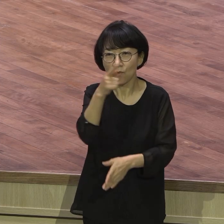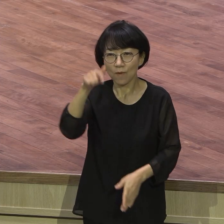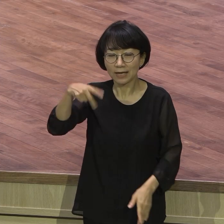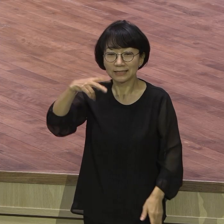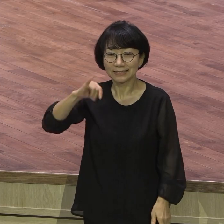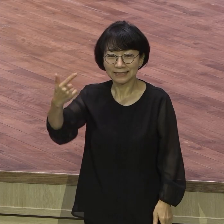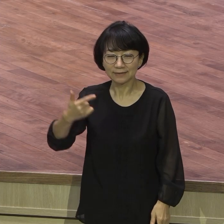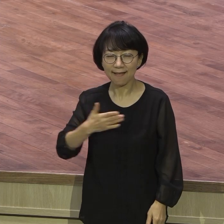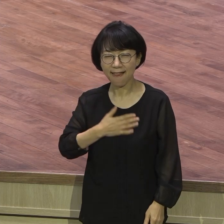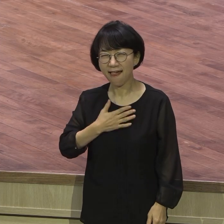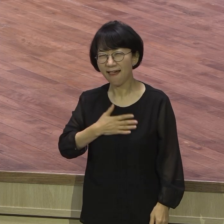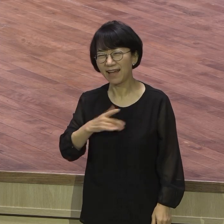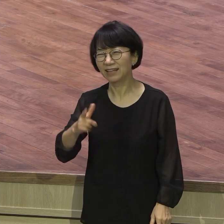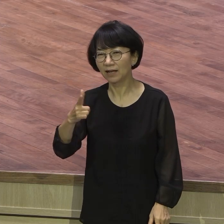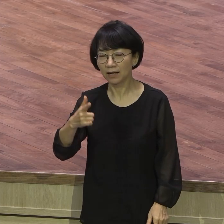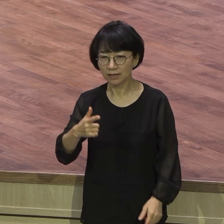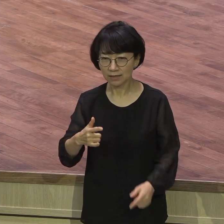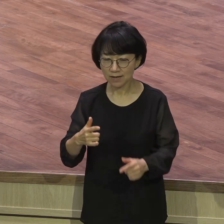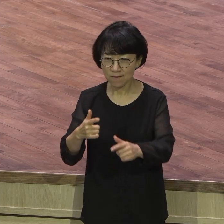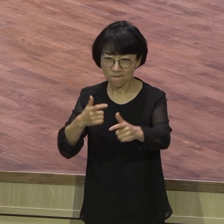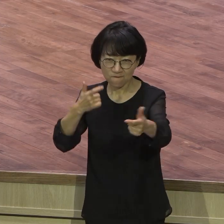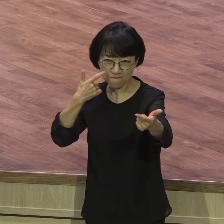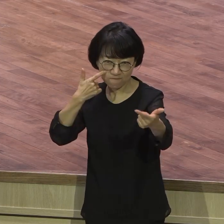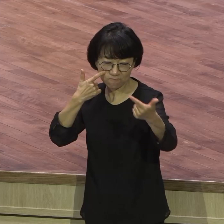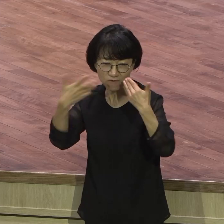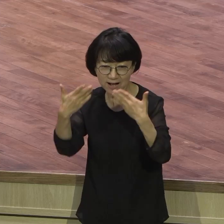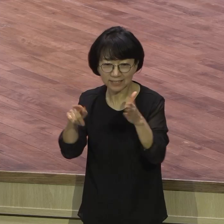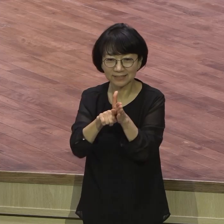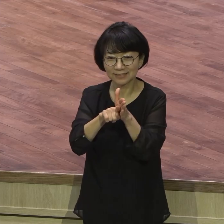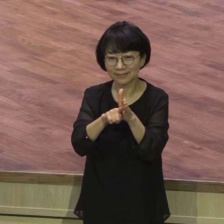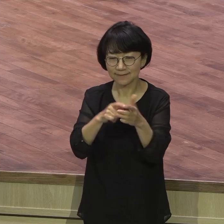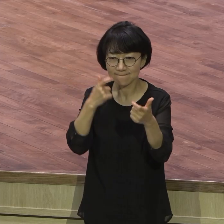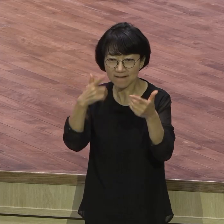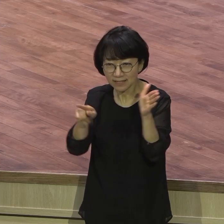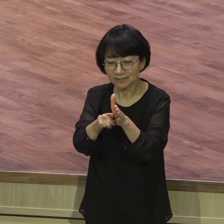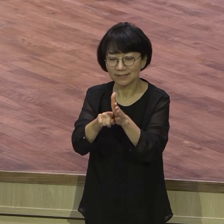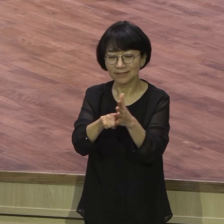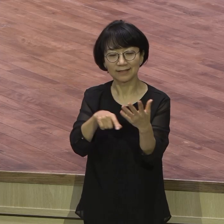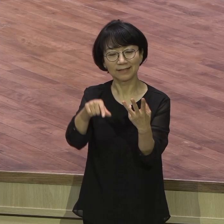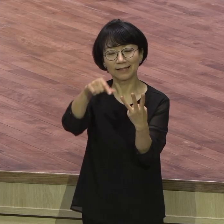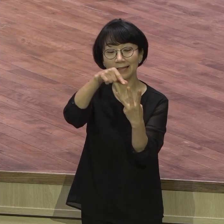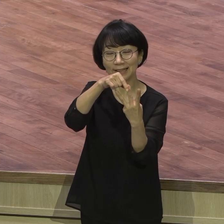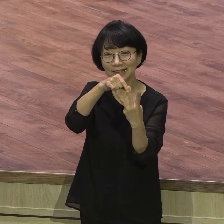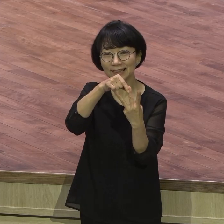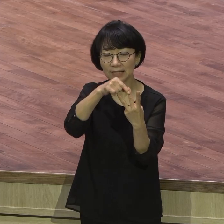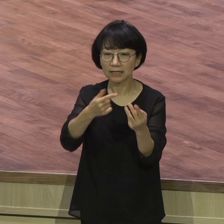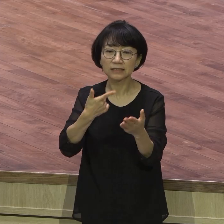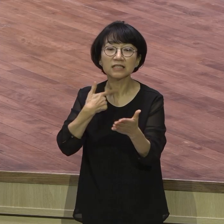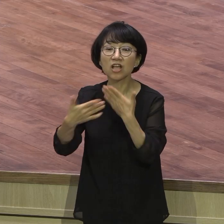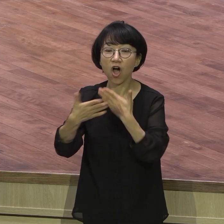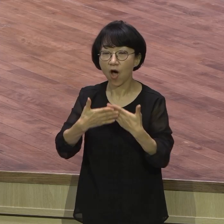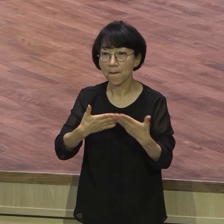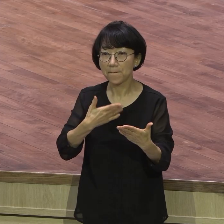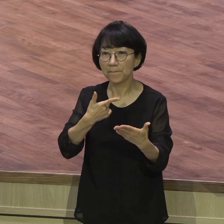있는 상태에서 한 단계 더 나아갔습니다 확신! 자기 나름대로 처음이 있어